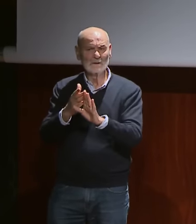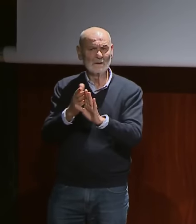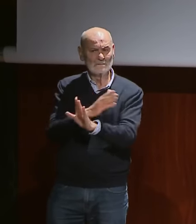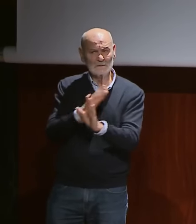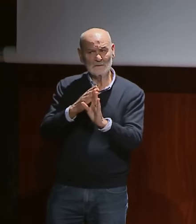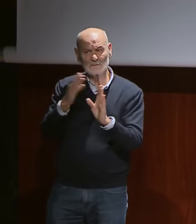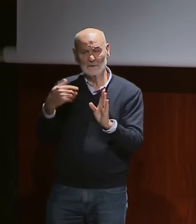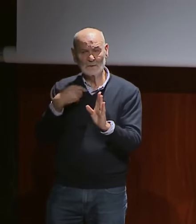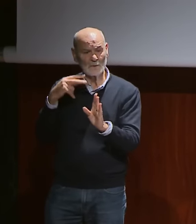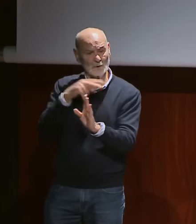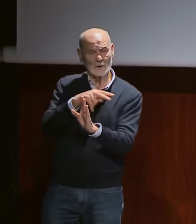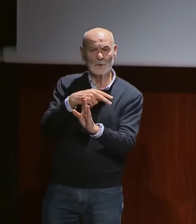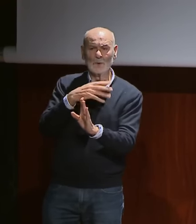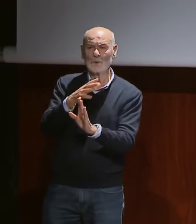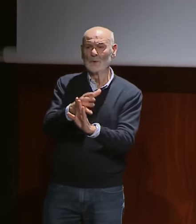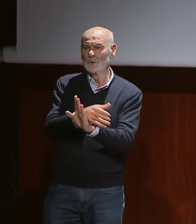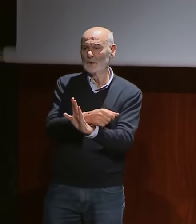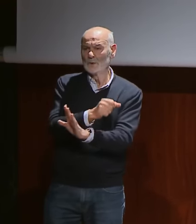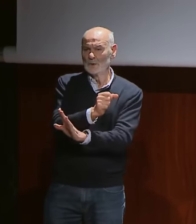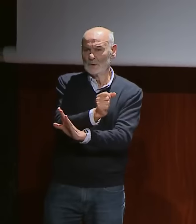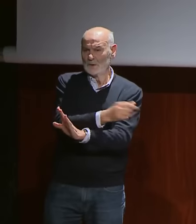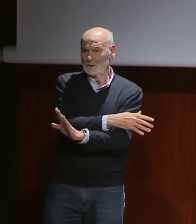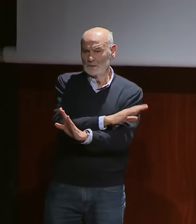et qui vraiment